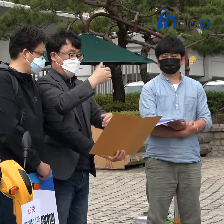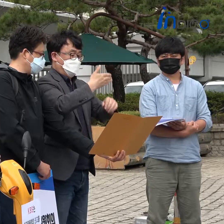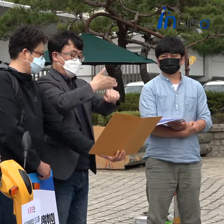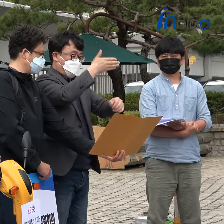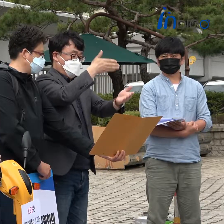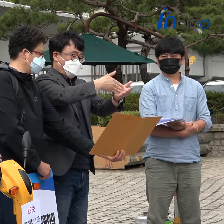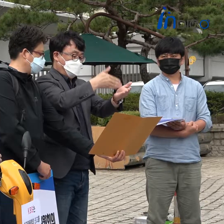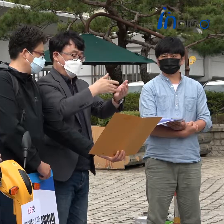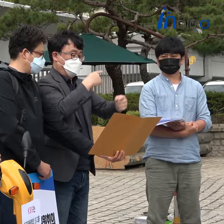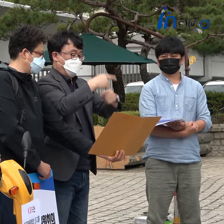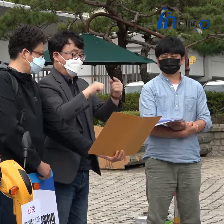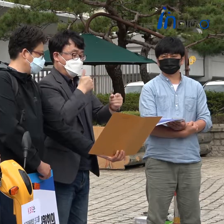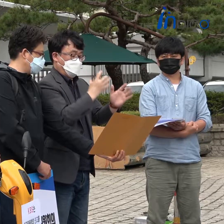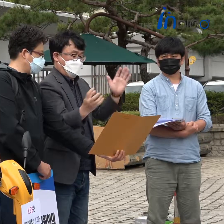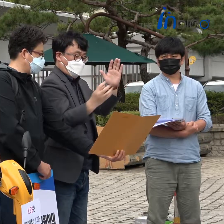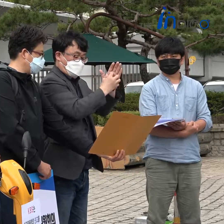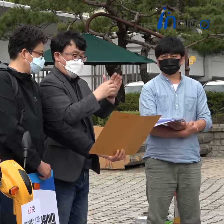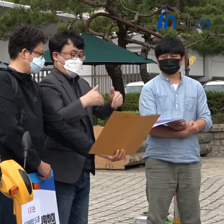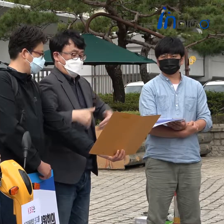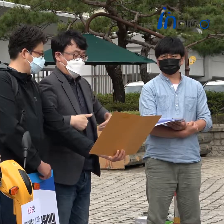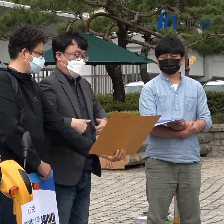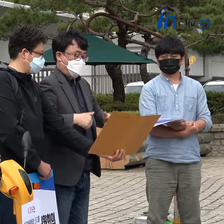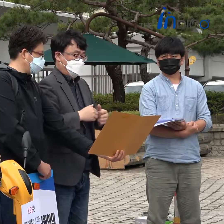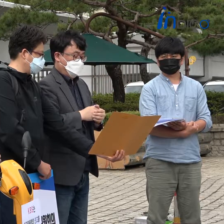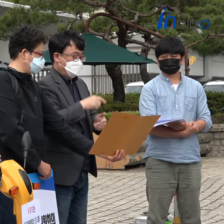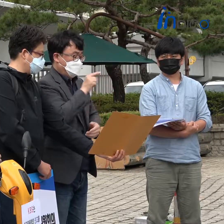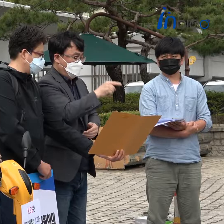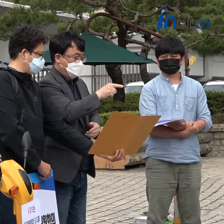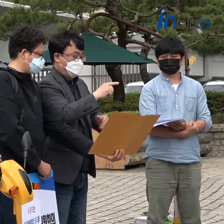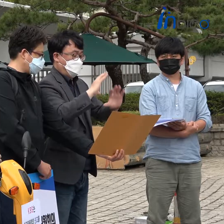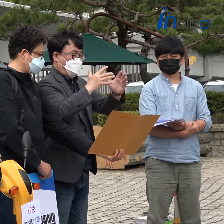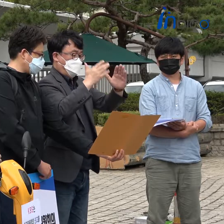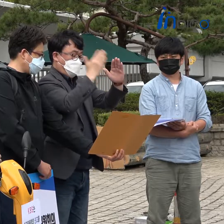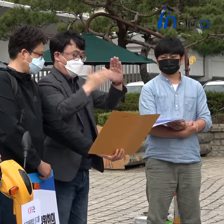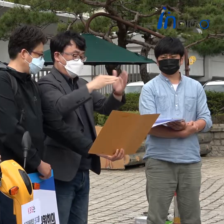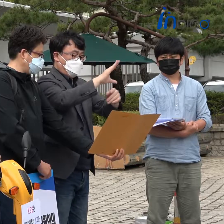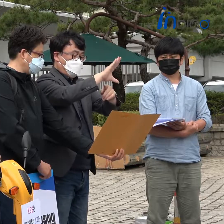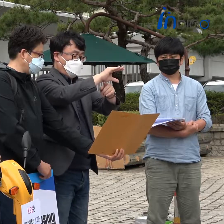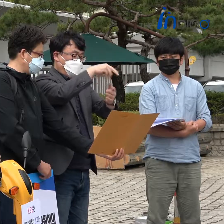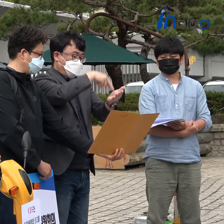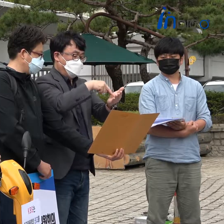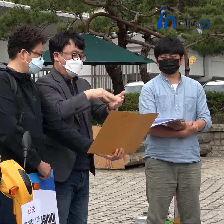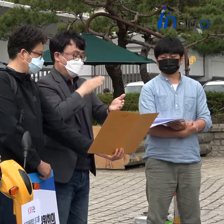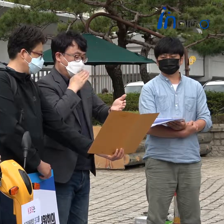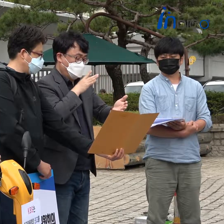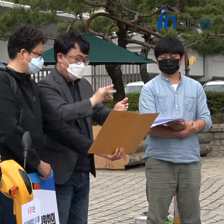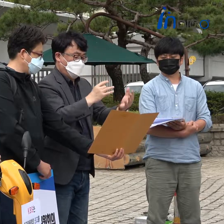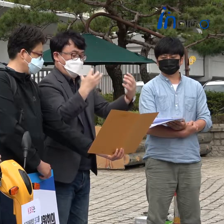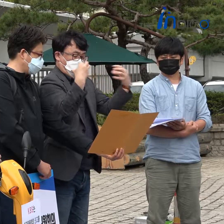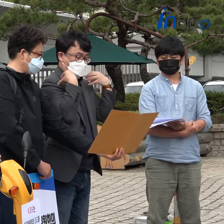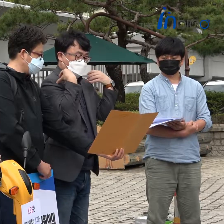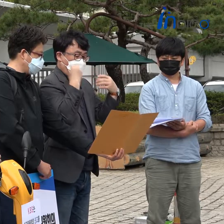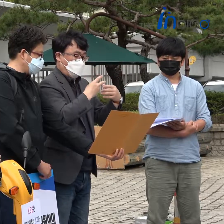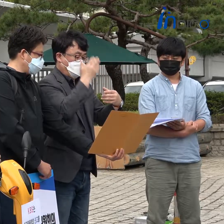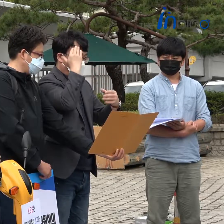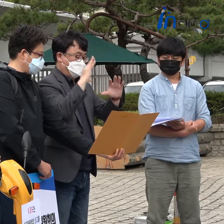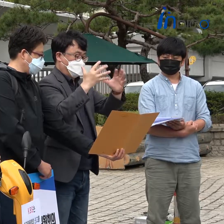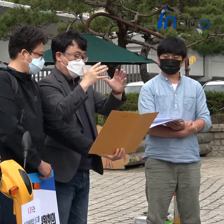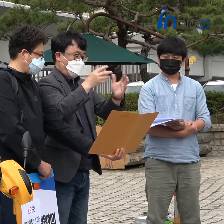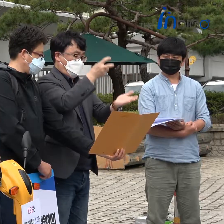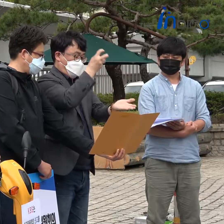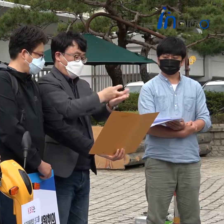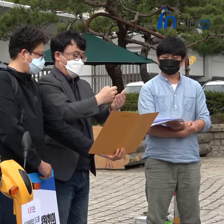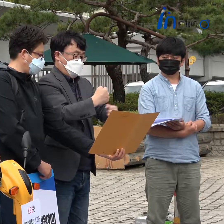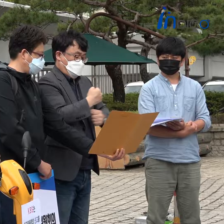따라서 KBS는 9시 뉴스를 수어 통역을 해야 합니다. 이는 공영방송으로서 당연한 도리이고